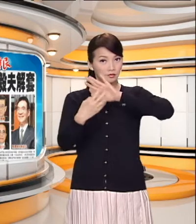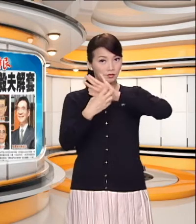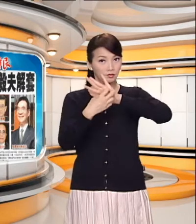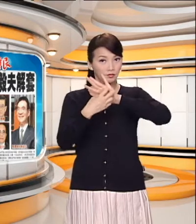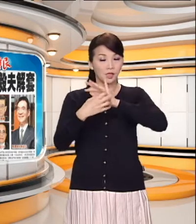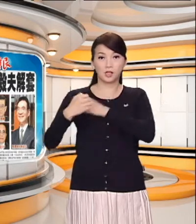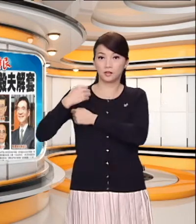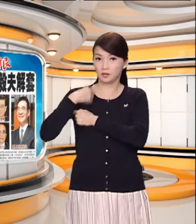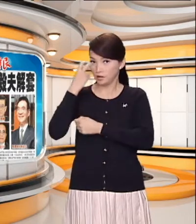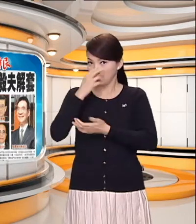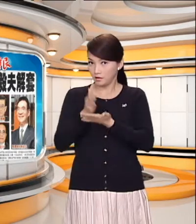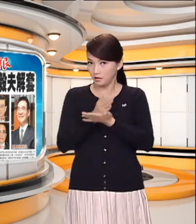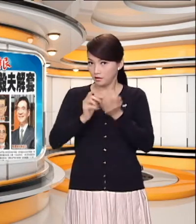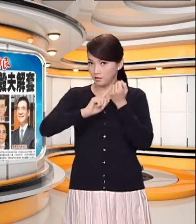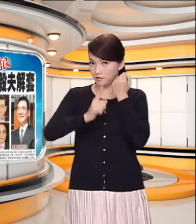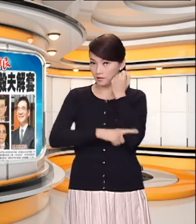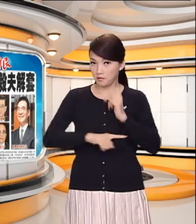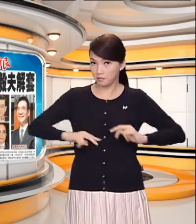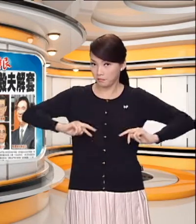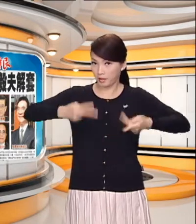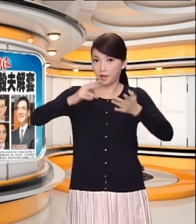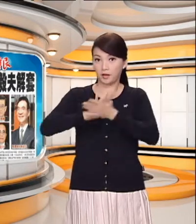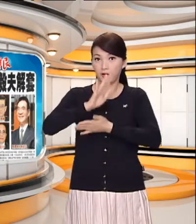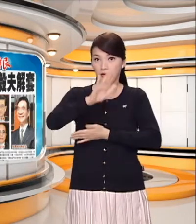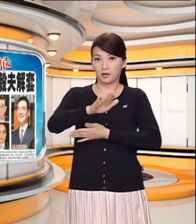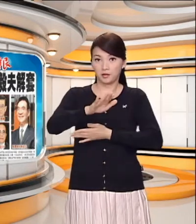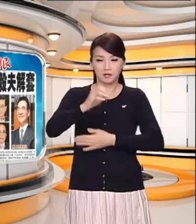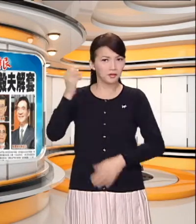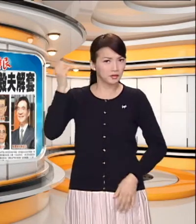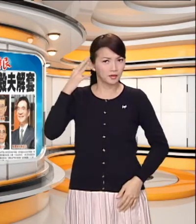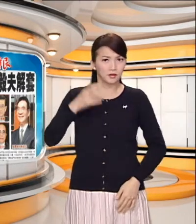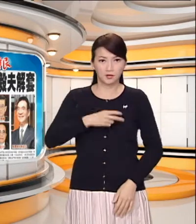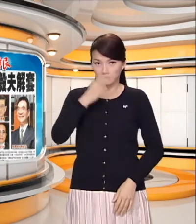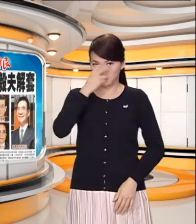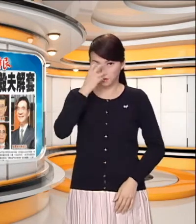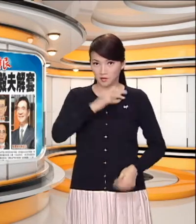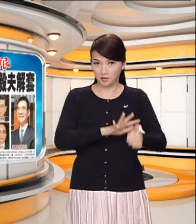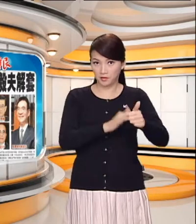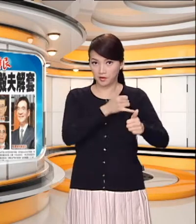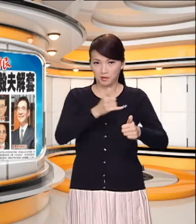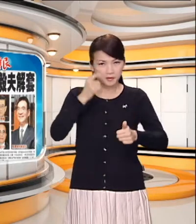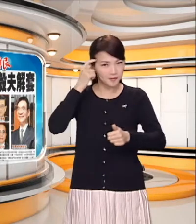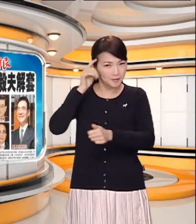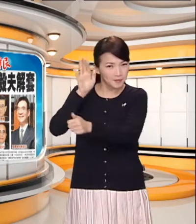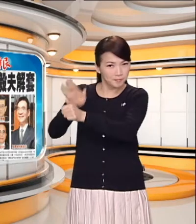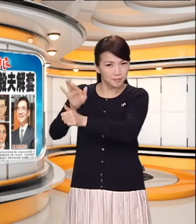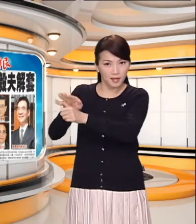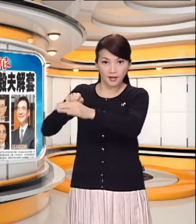后，传出监察委员企图替叛逃中国的林毅夫来解套。